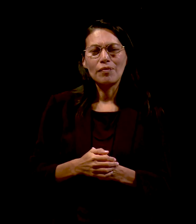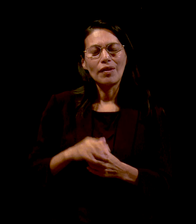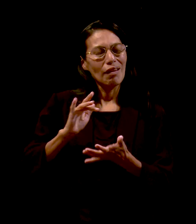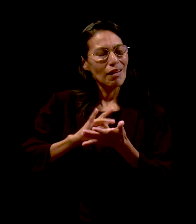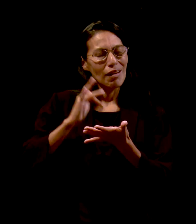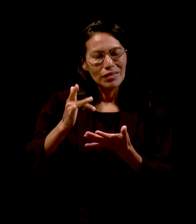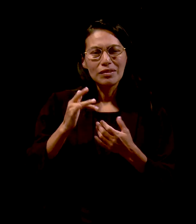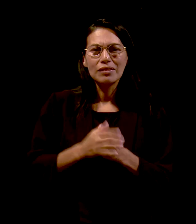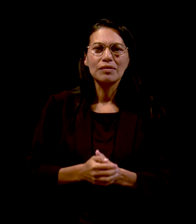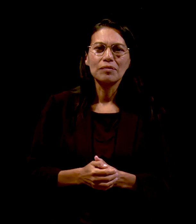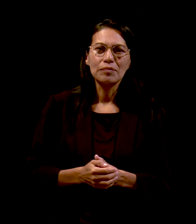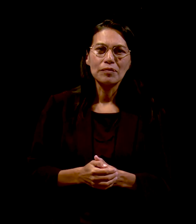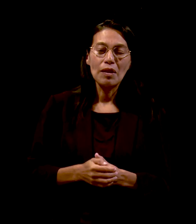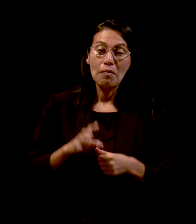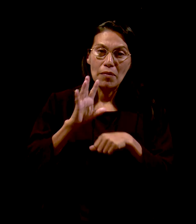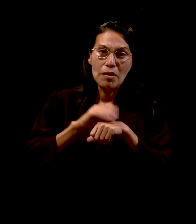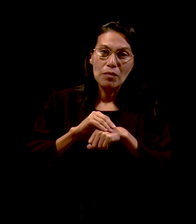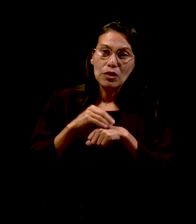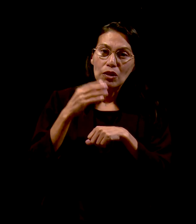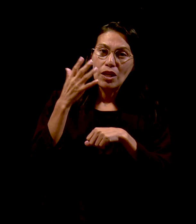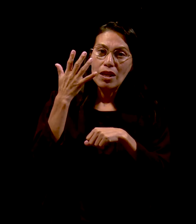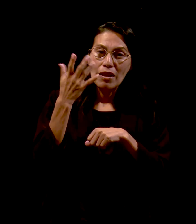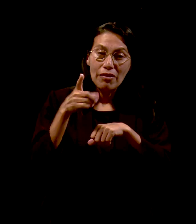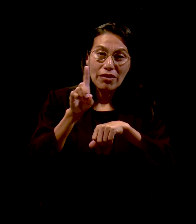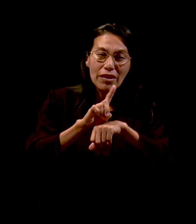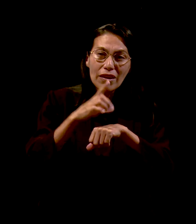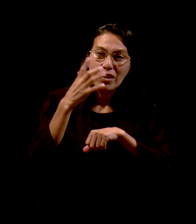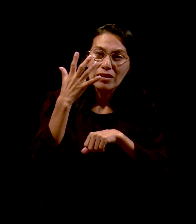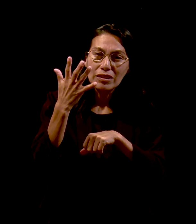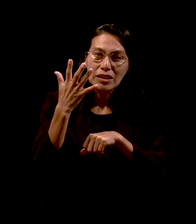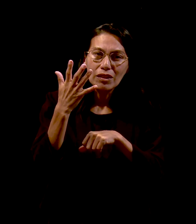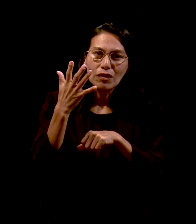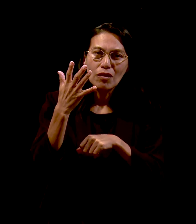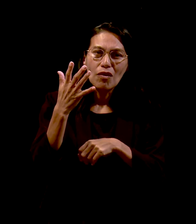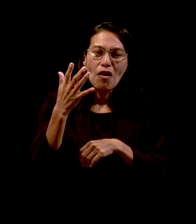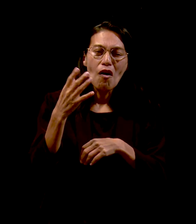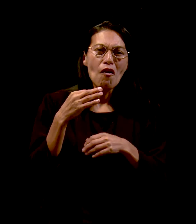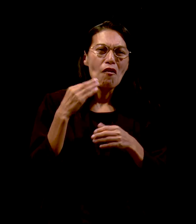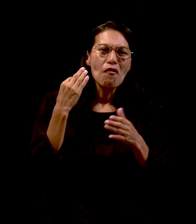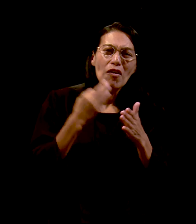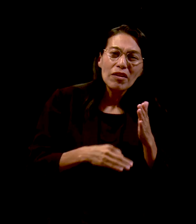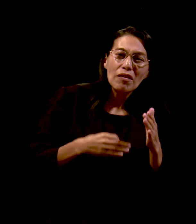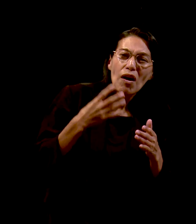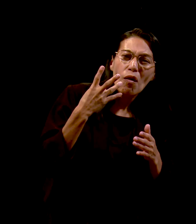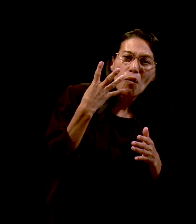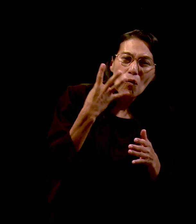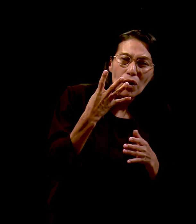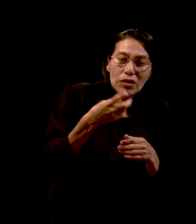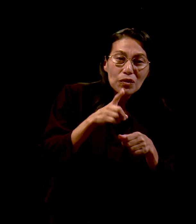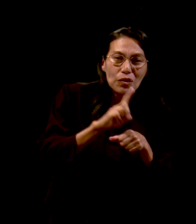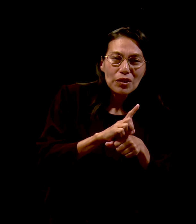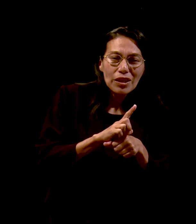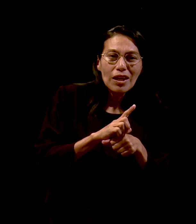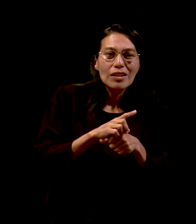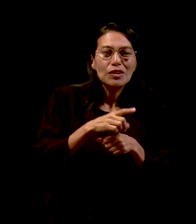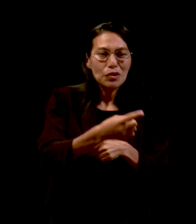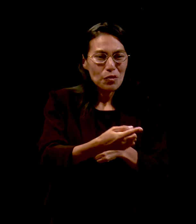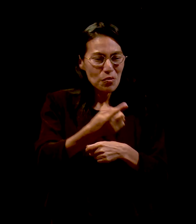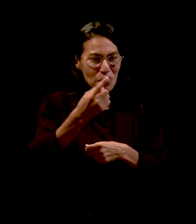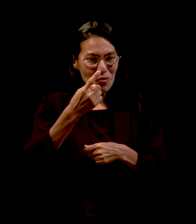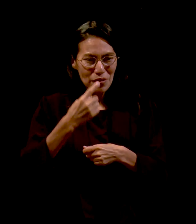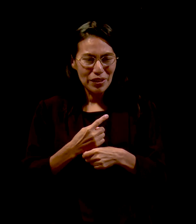5 a 4 días de vencerse definitivamente mi residencia yo pudiera arribar a méxico